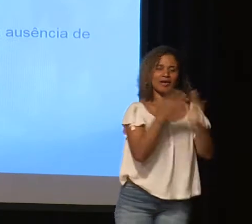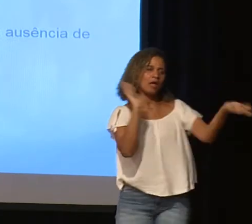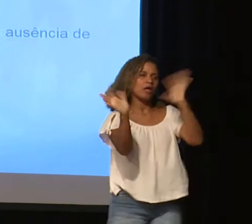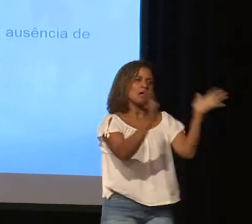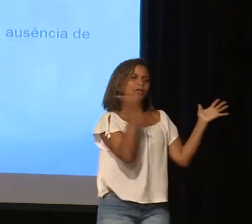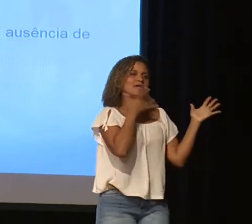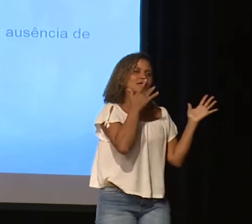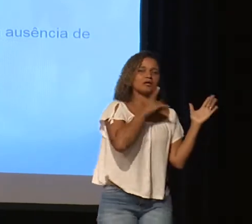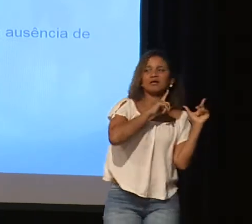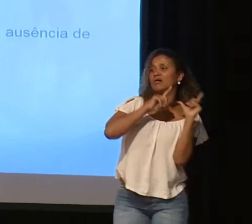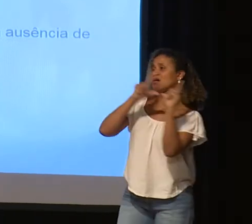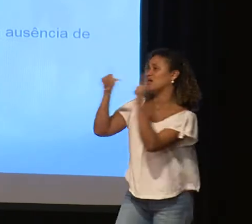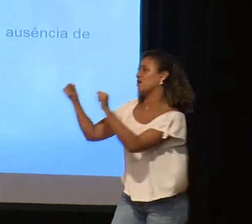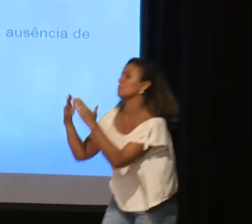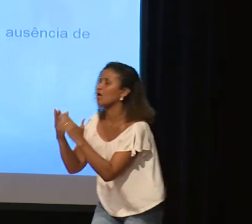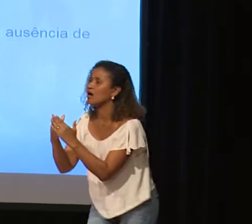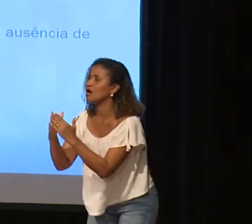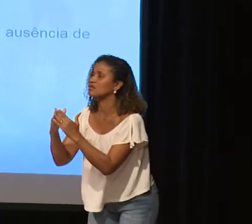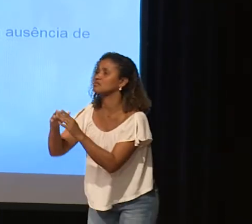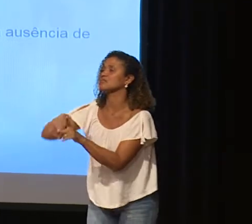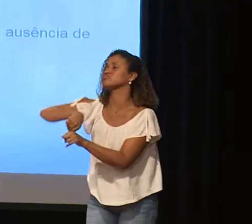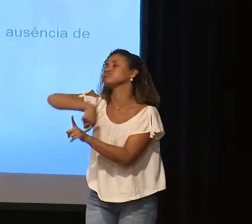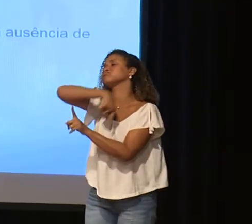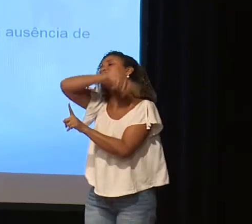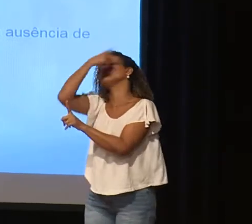escolar. Não havia ninguém com o meu conforto linguístico.